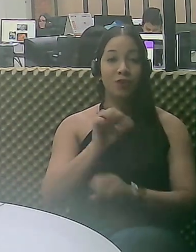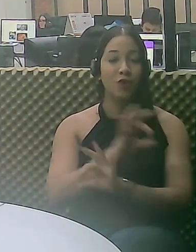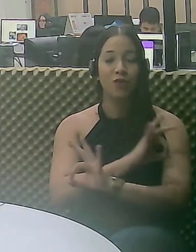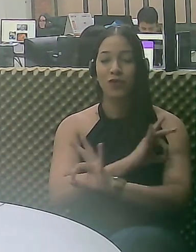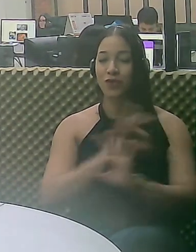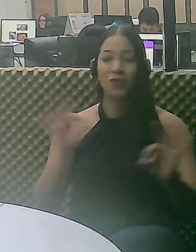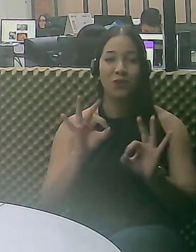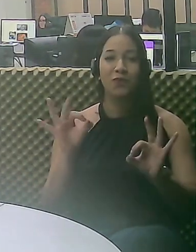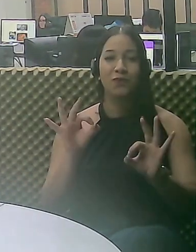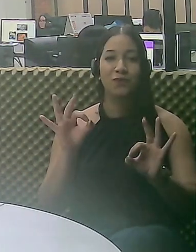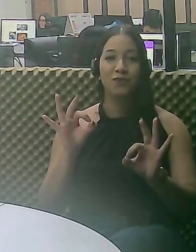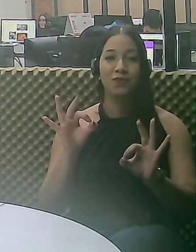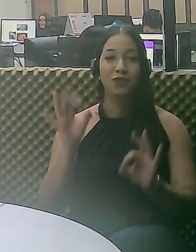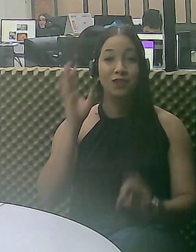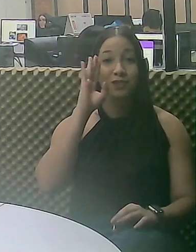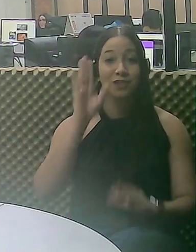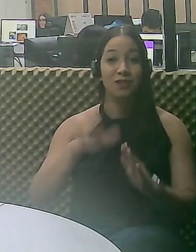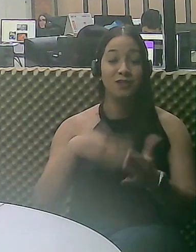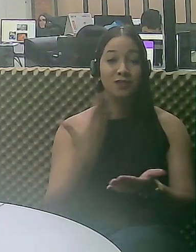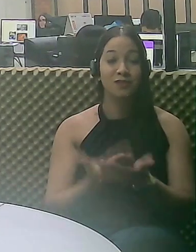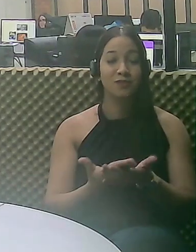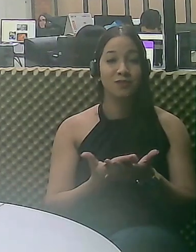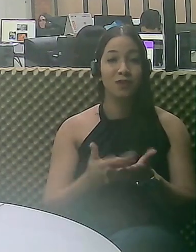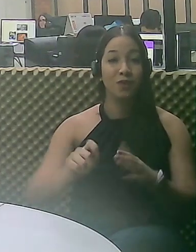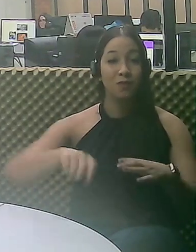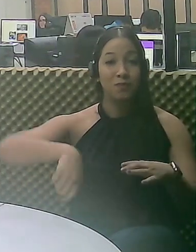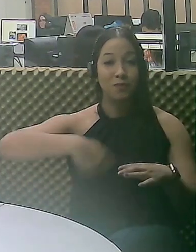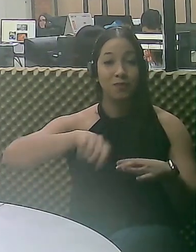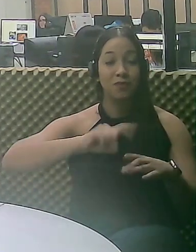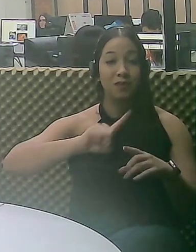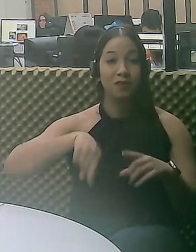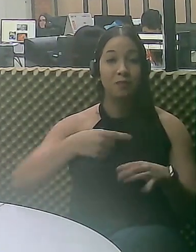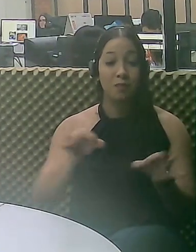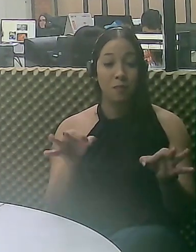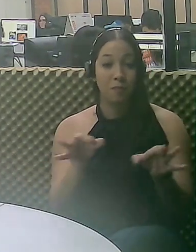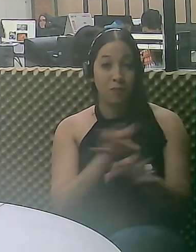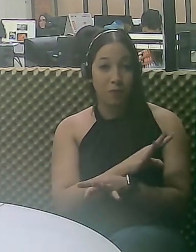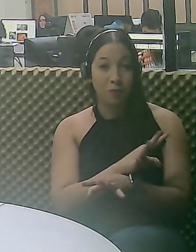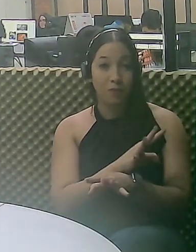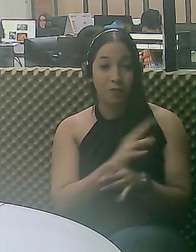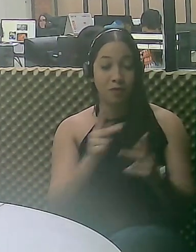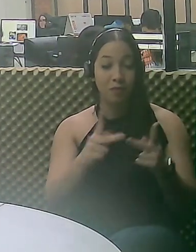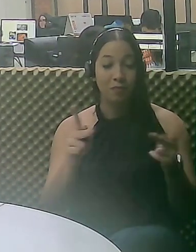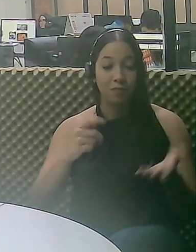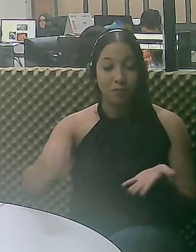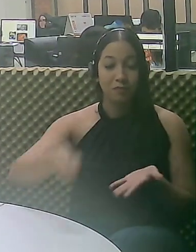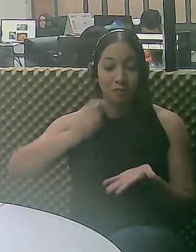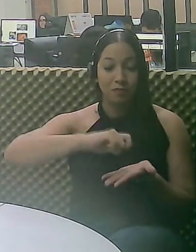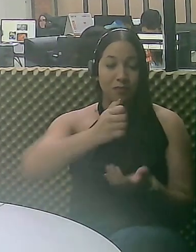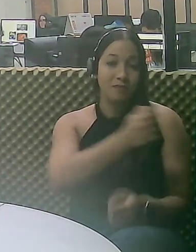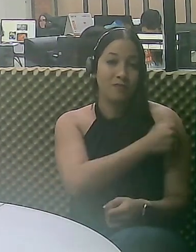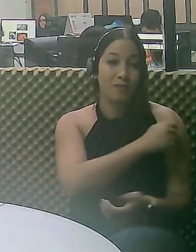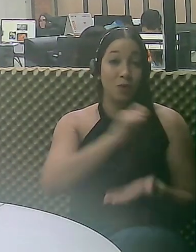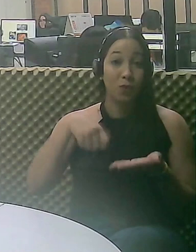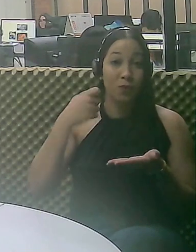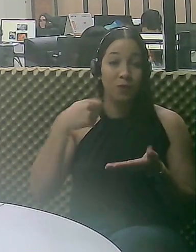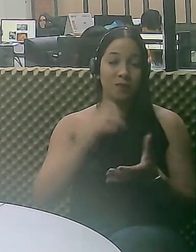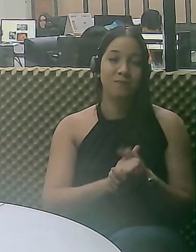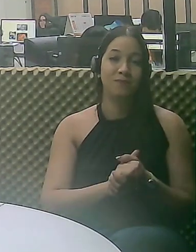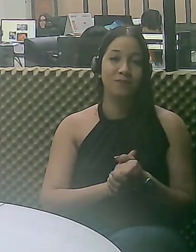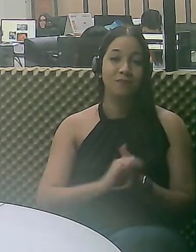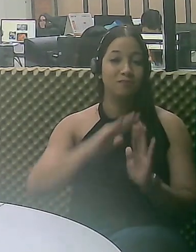fresquinhos da terra, vão direto para as cantinas das escolas e depois de preparados para os pratos dos estudantes.